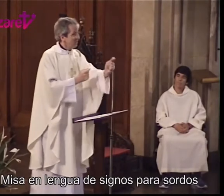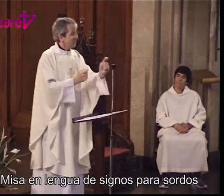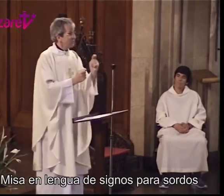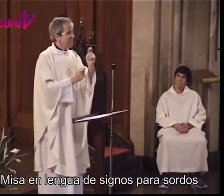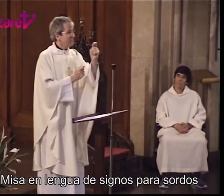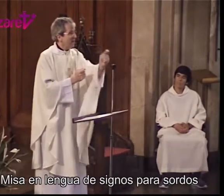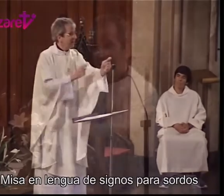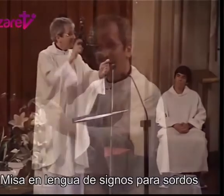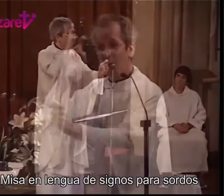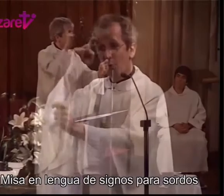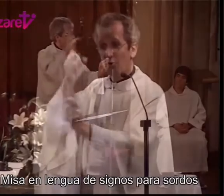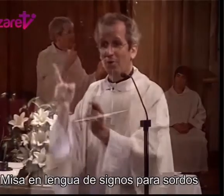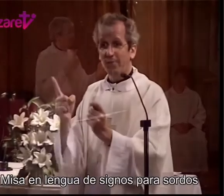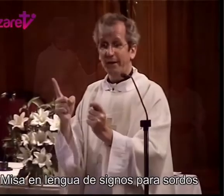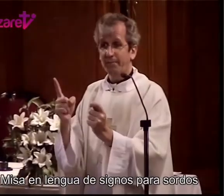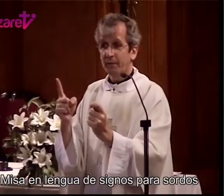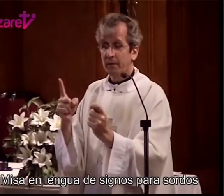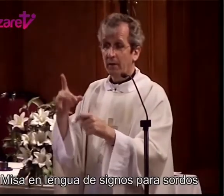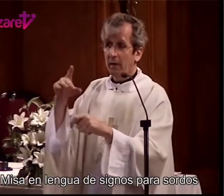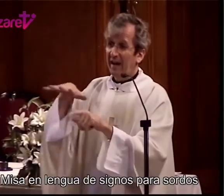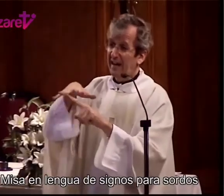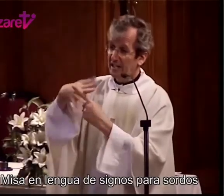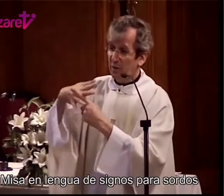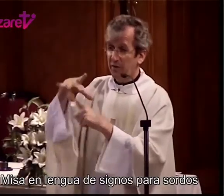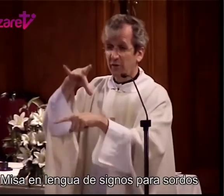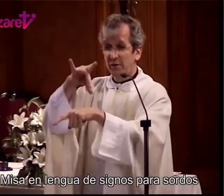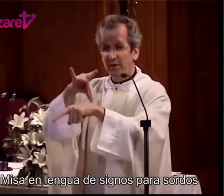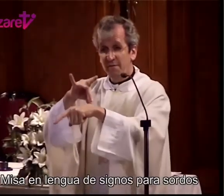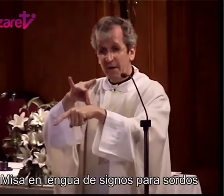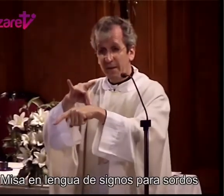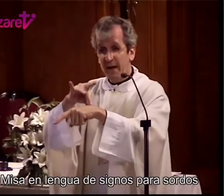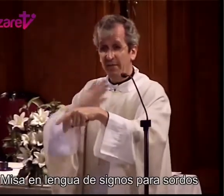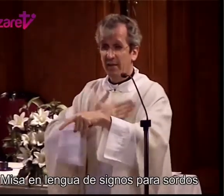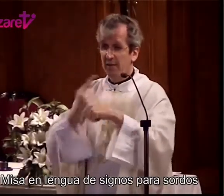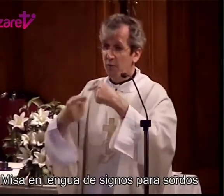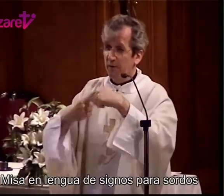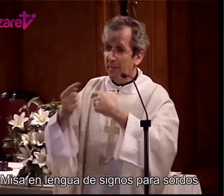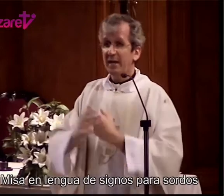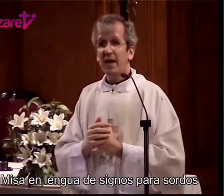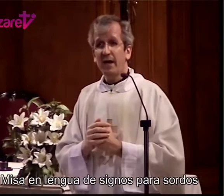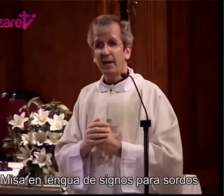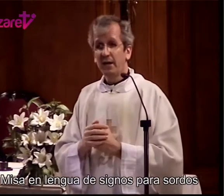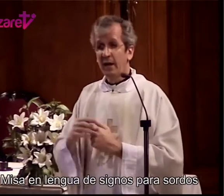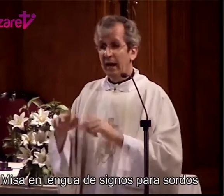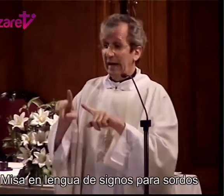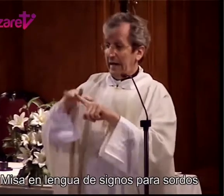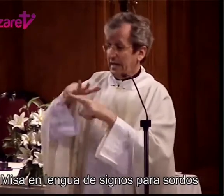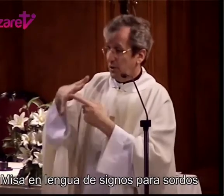podríamos darle un nombre: la situación de enfermedad de un familiar, la